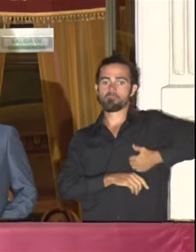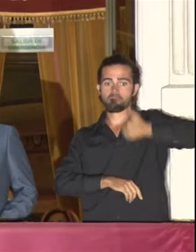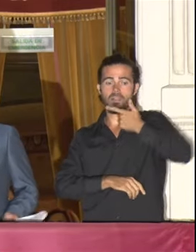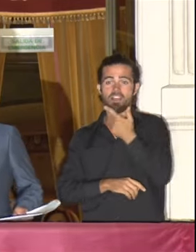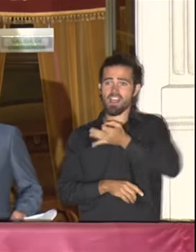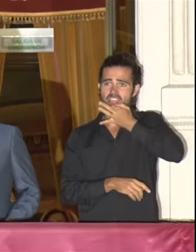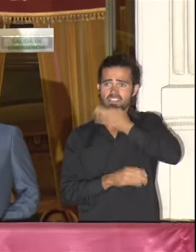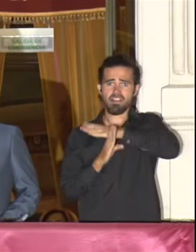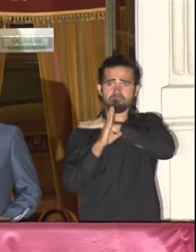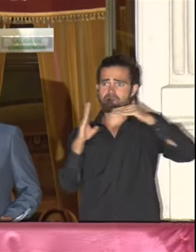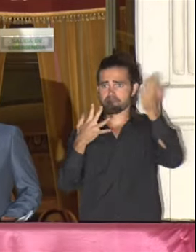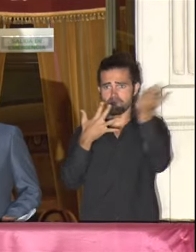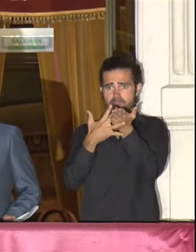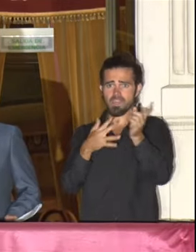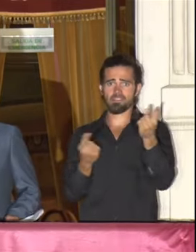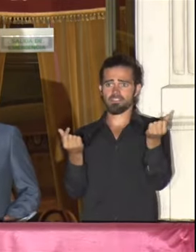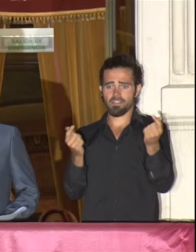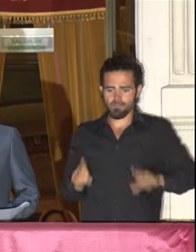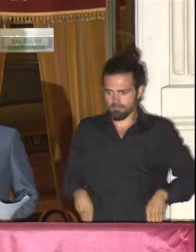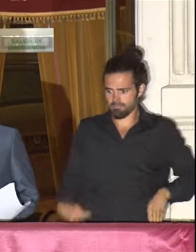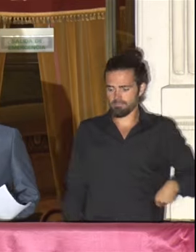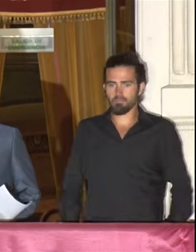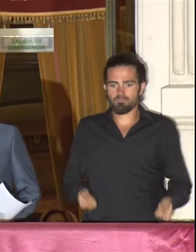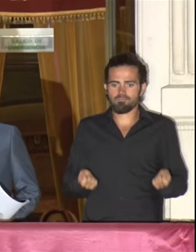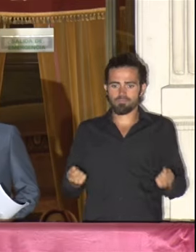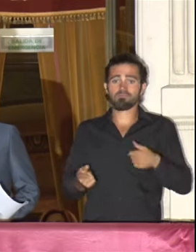dinero y paseo arriba y paseo abajo.